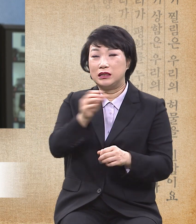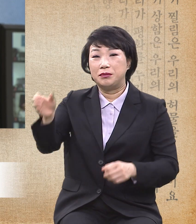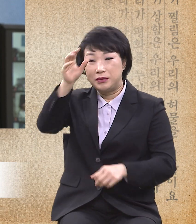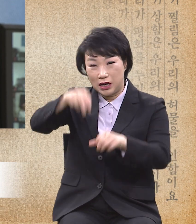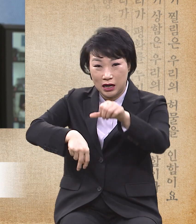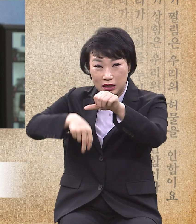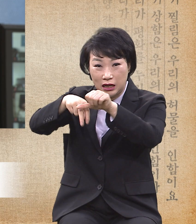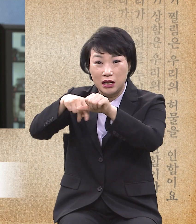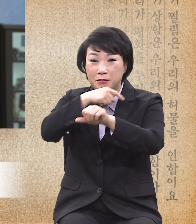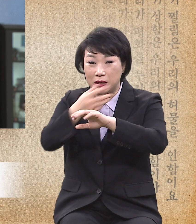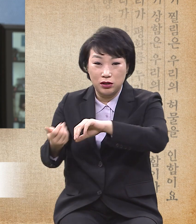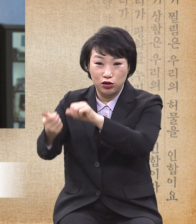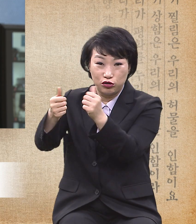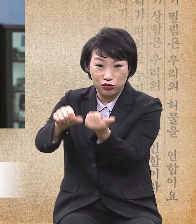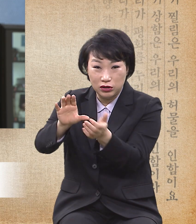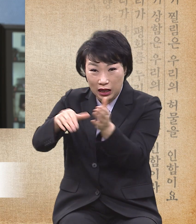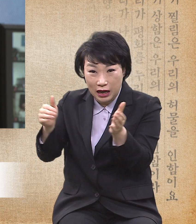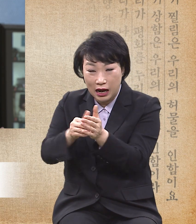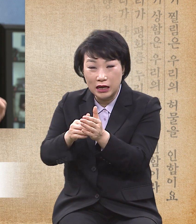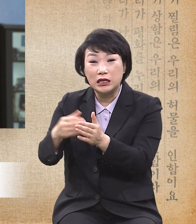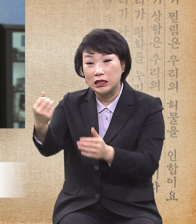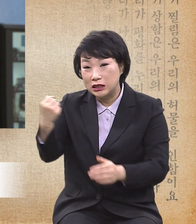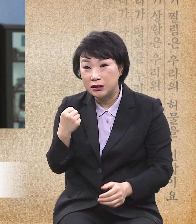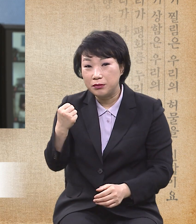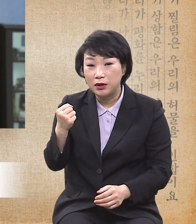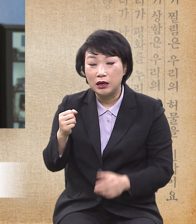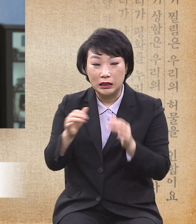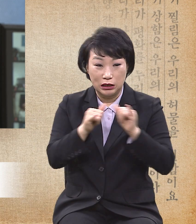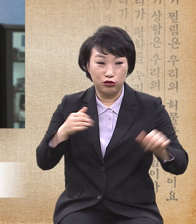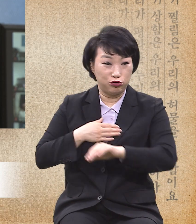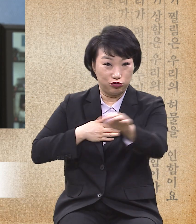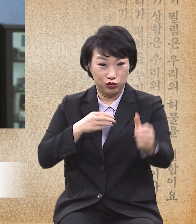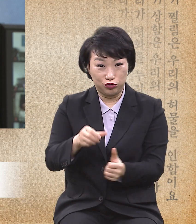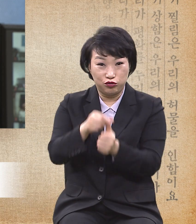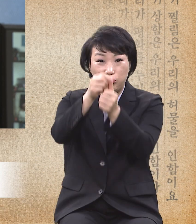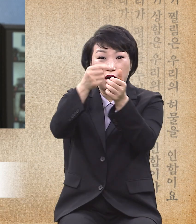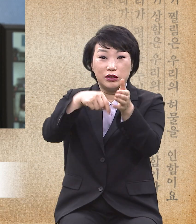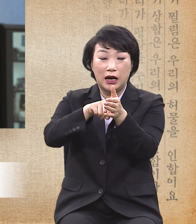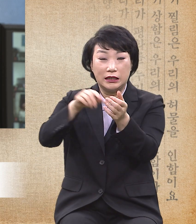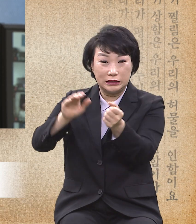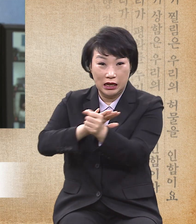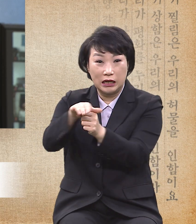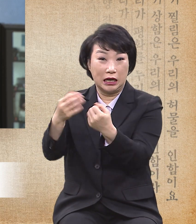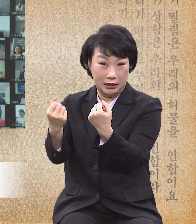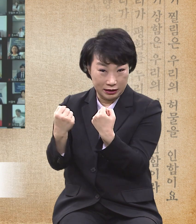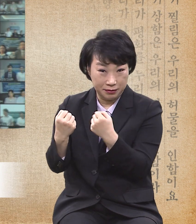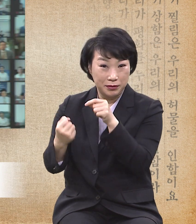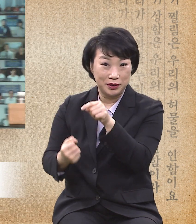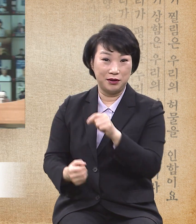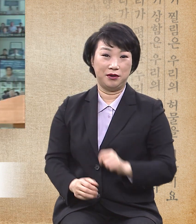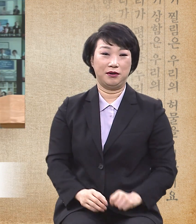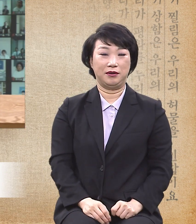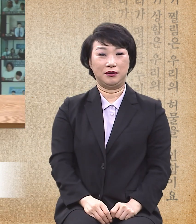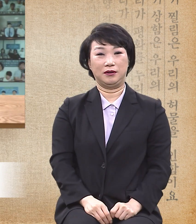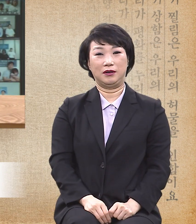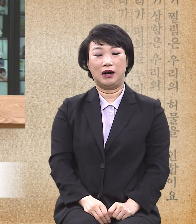십자가에 죽기까지 한 힘은 인류를 구원하기 위한 사랑의 힘이었다 이